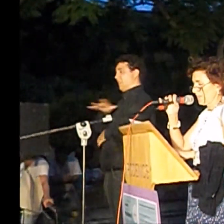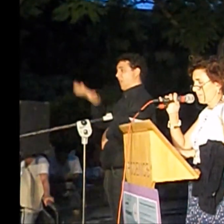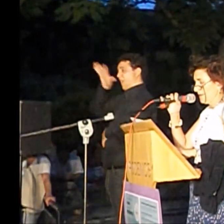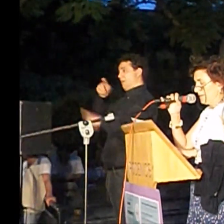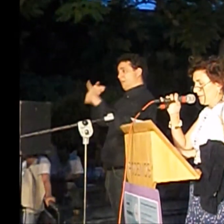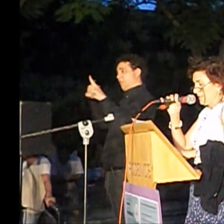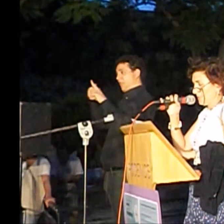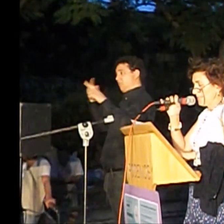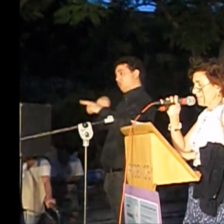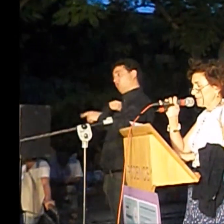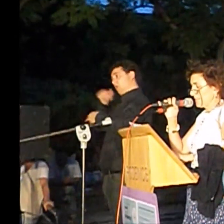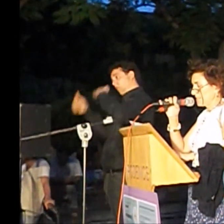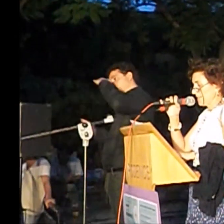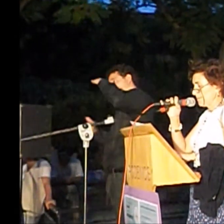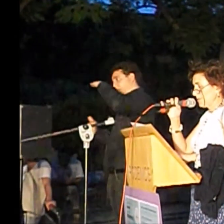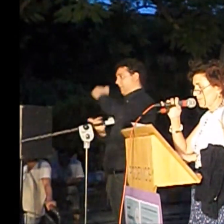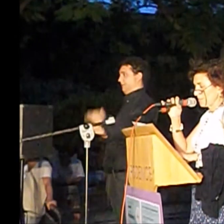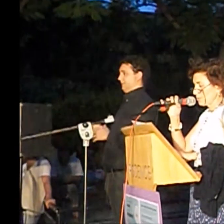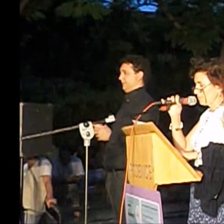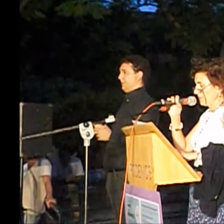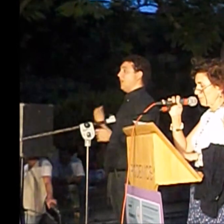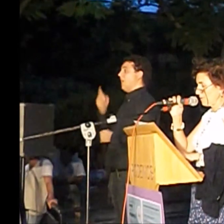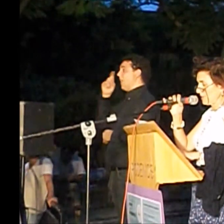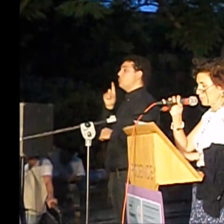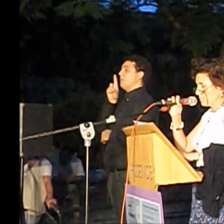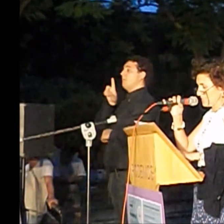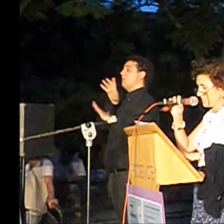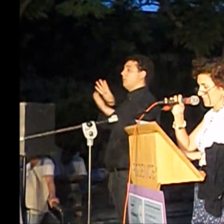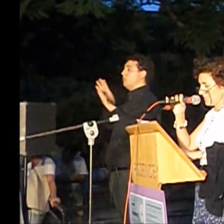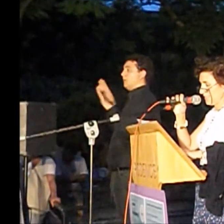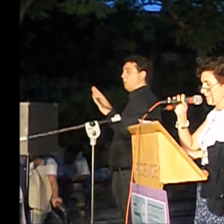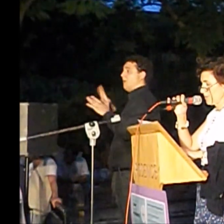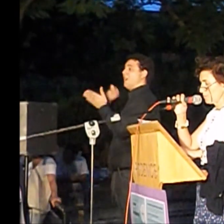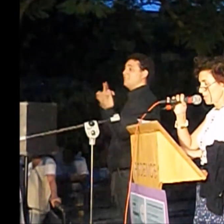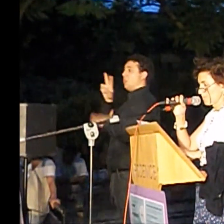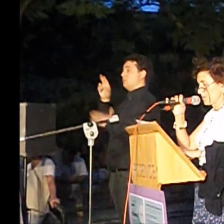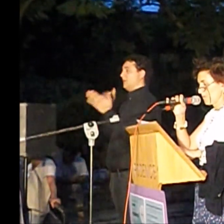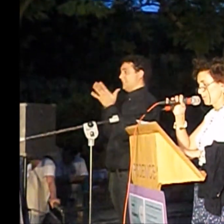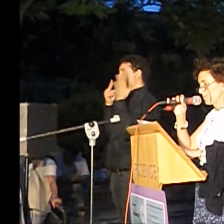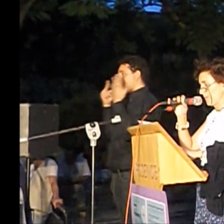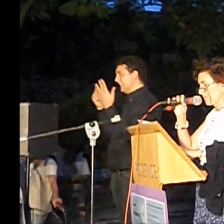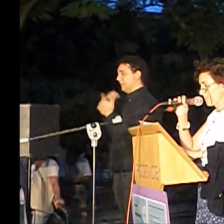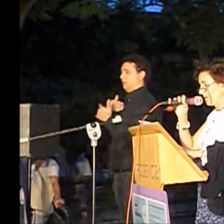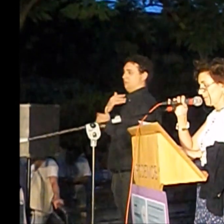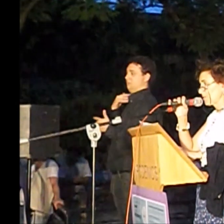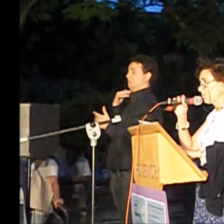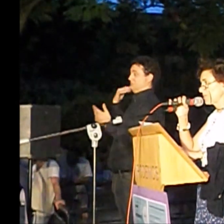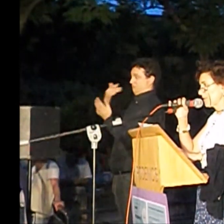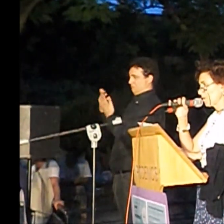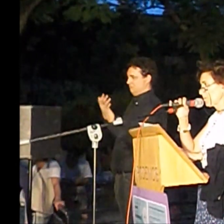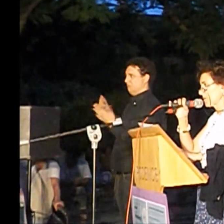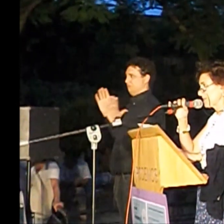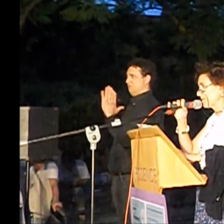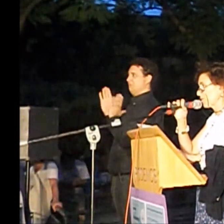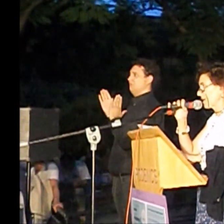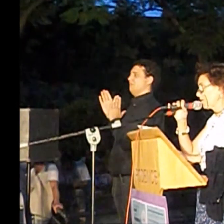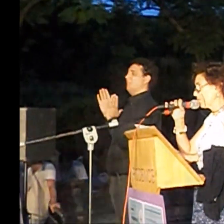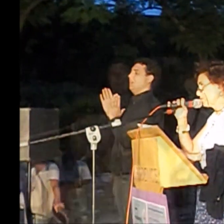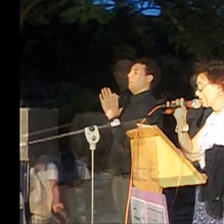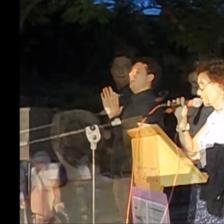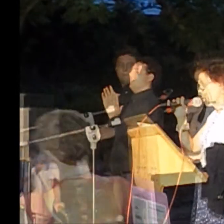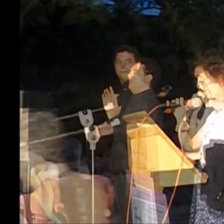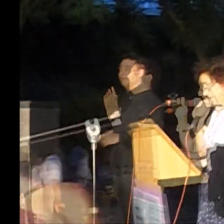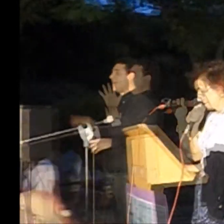española. Y desde el 1999 al 2007 ha habido un traspaso aproximadamente de un 5%